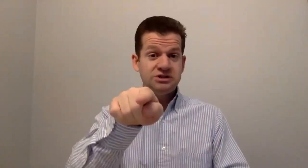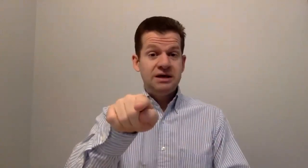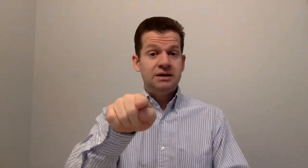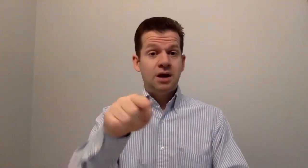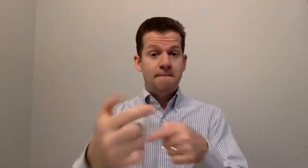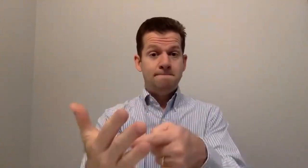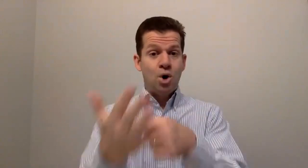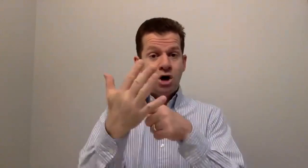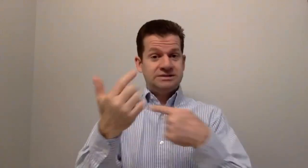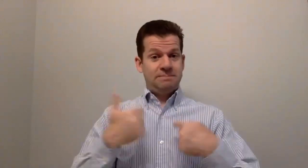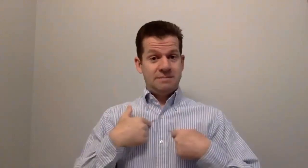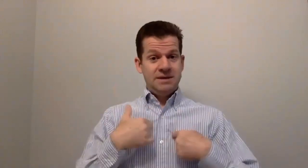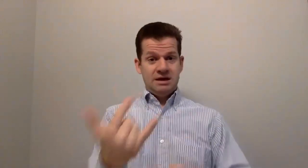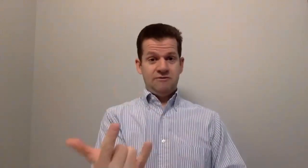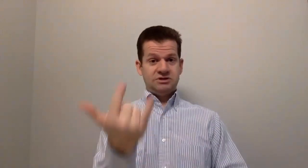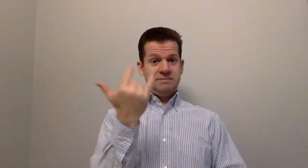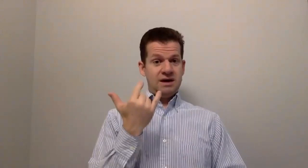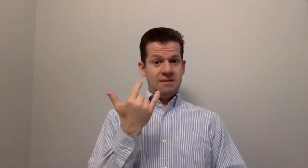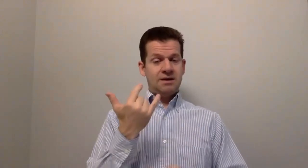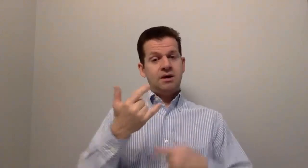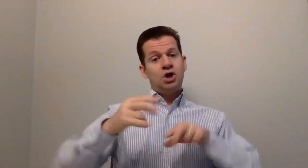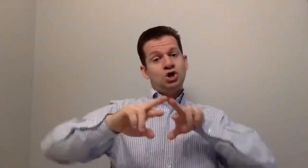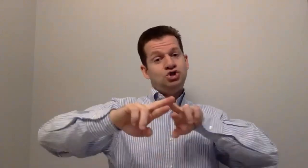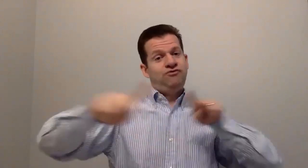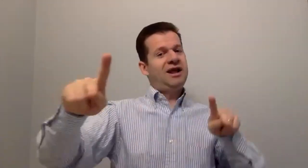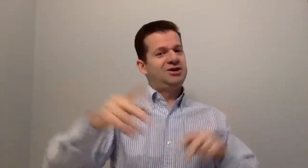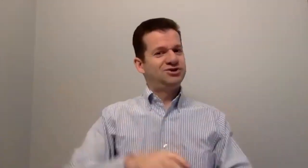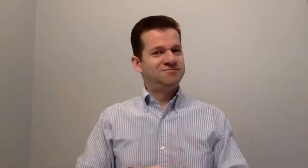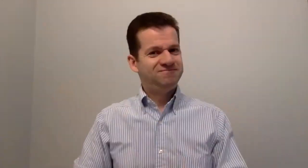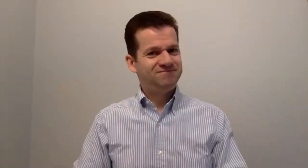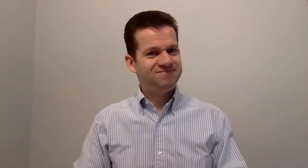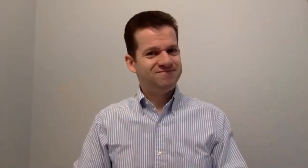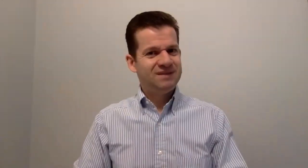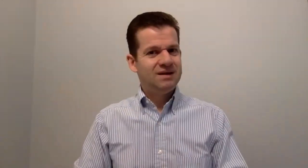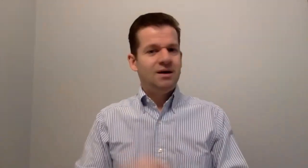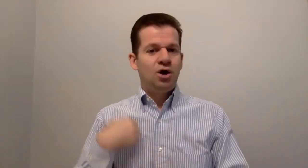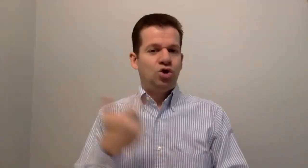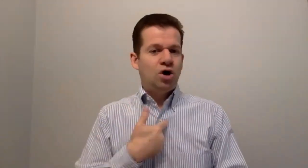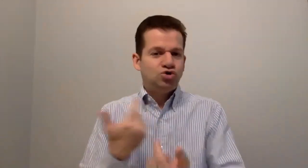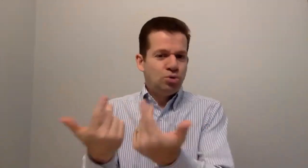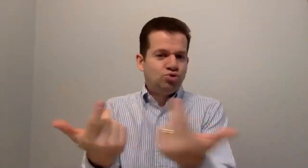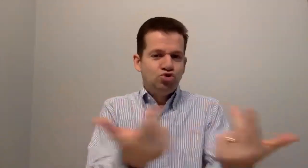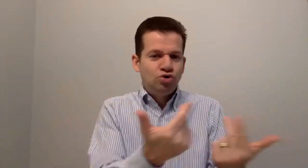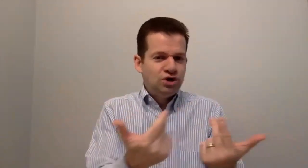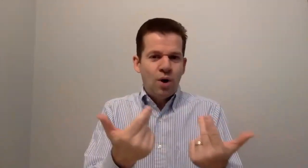talvez você mostra para mim que você me ama diferente. Nós não somos todos